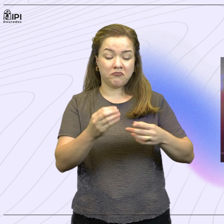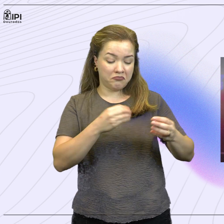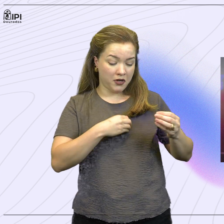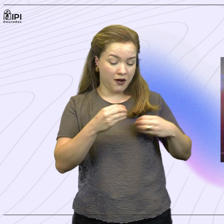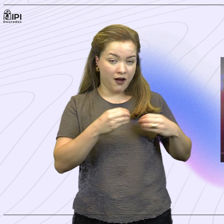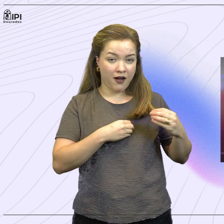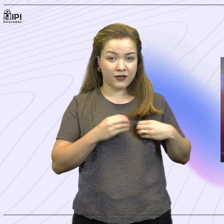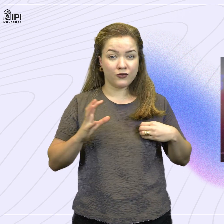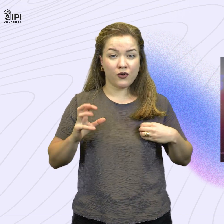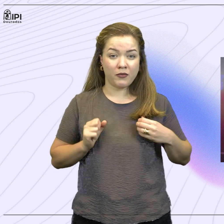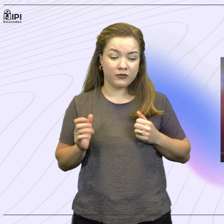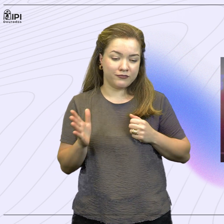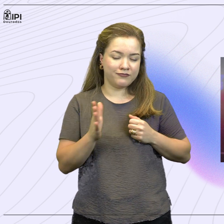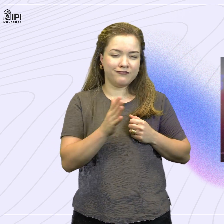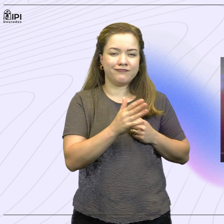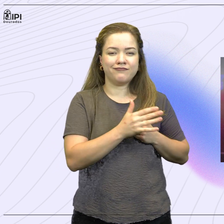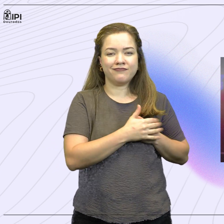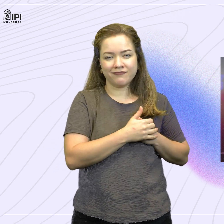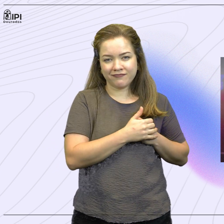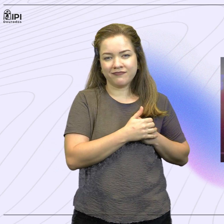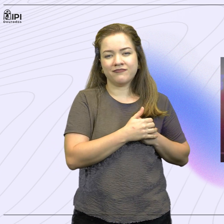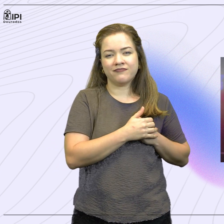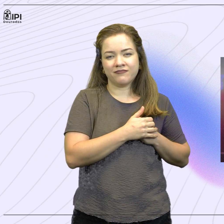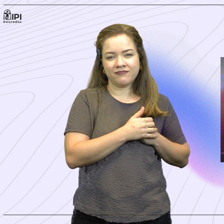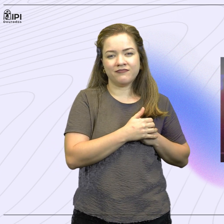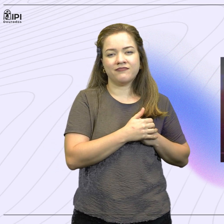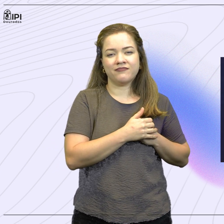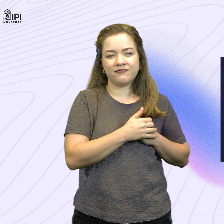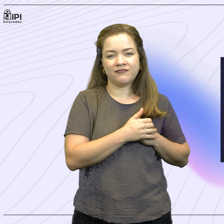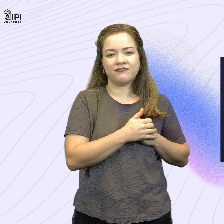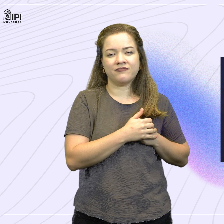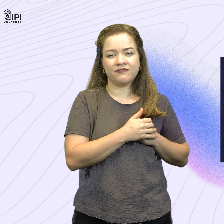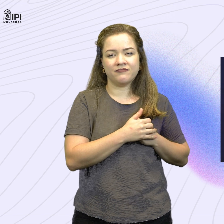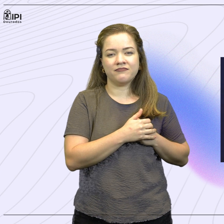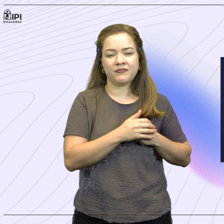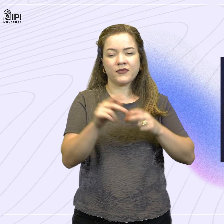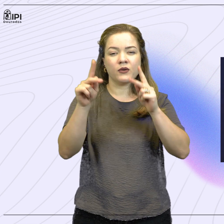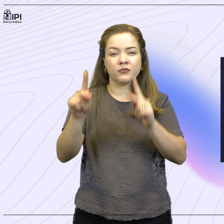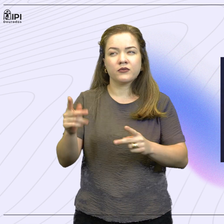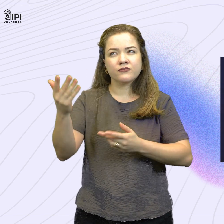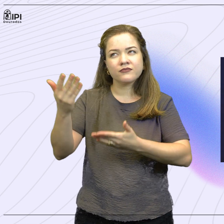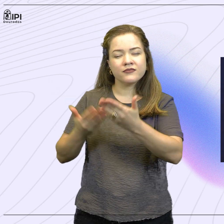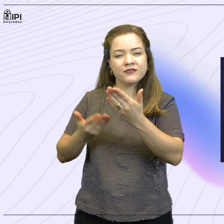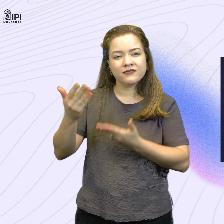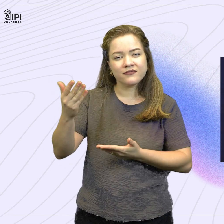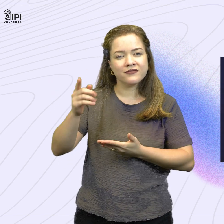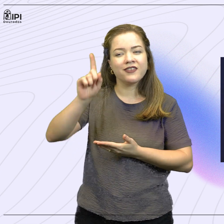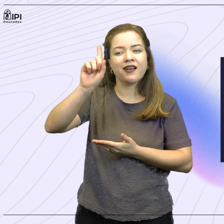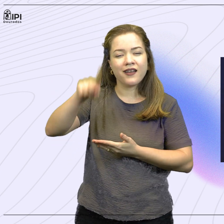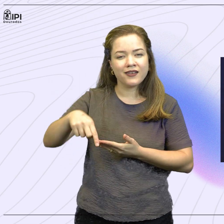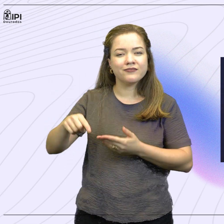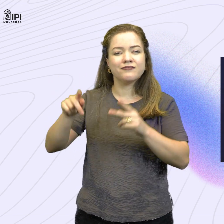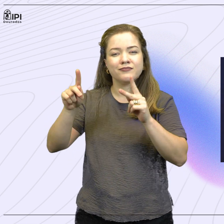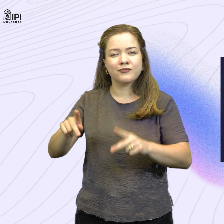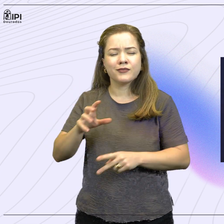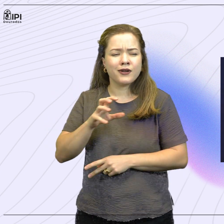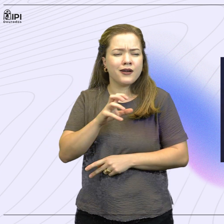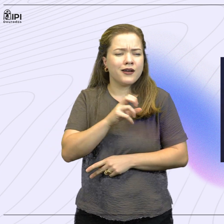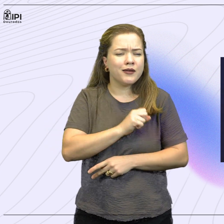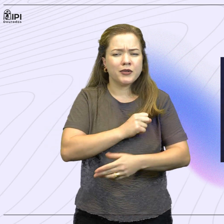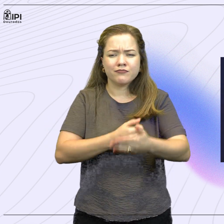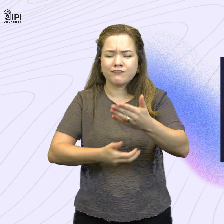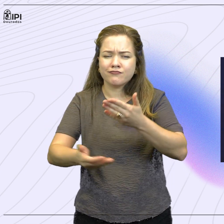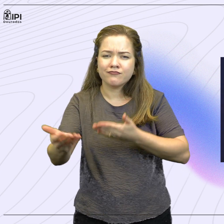a multidão de pecados. Um povo servidor é um povo que ama. E